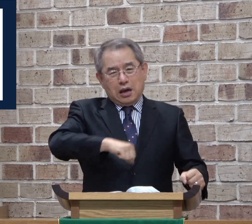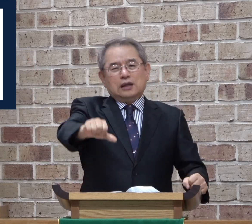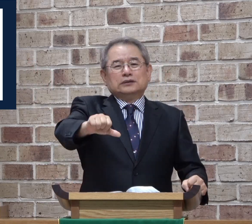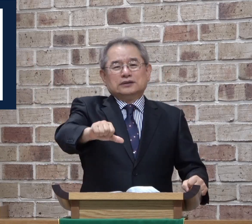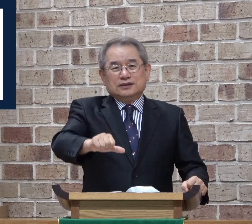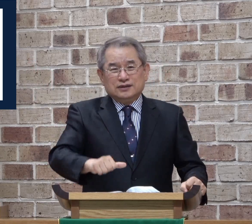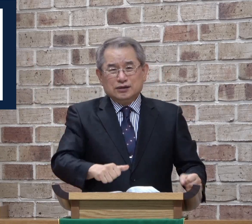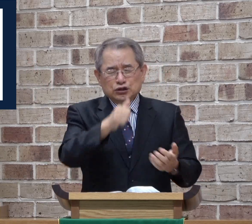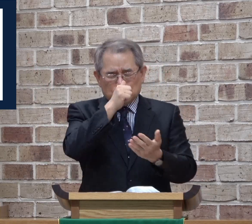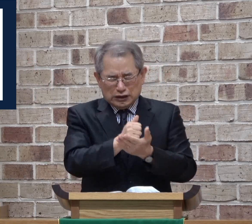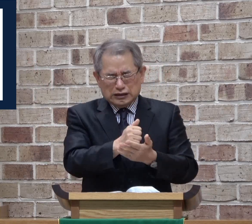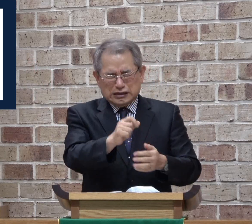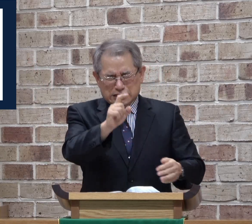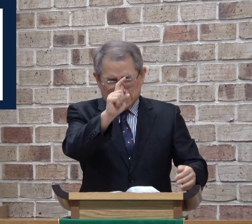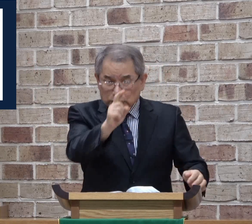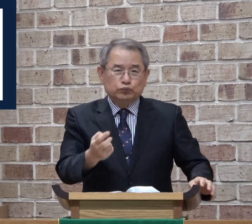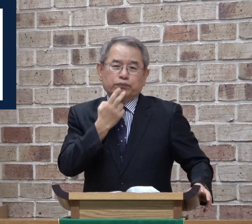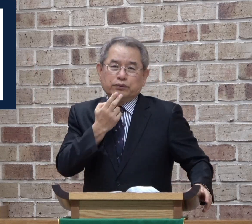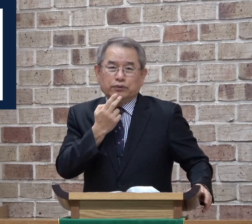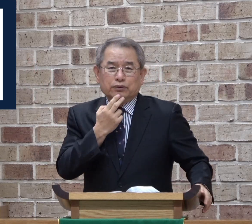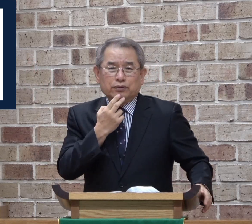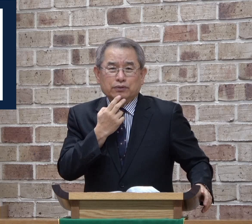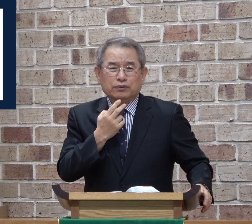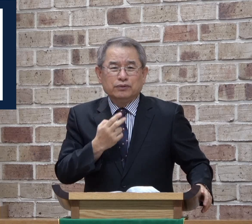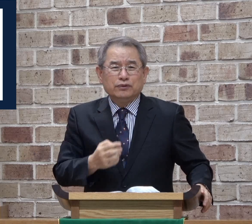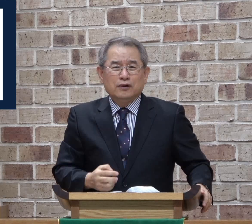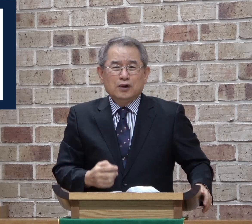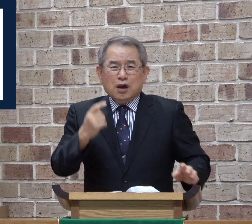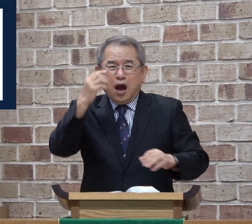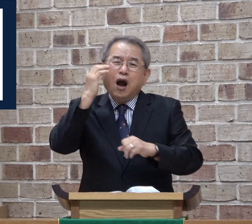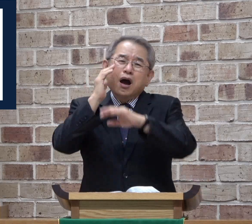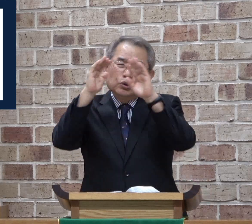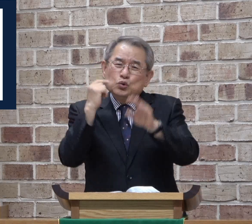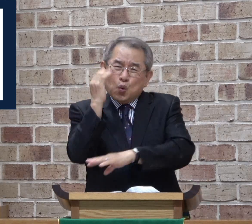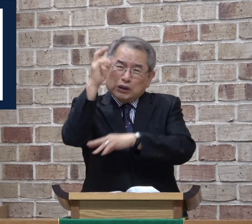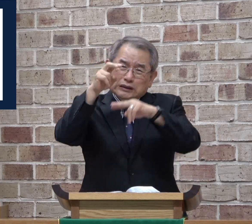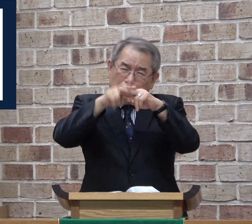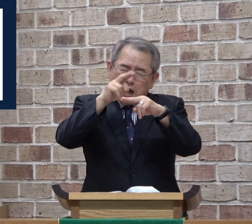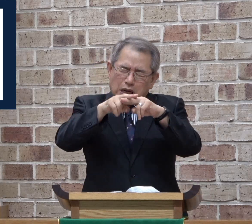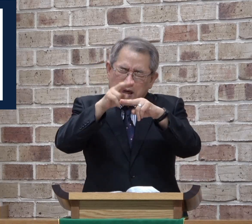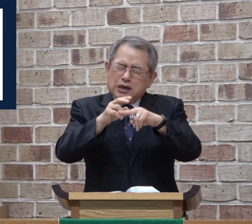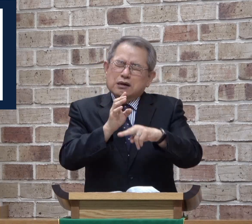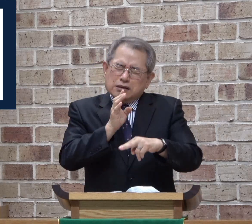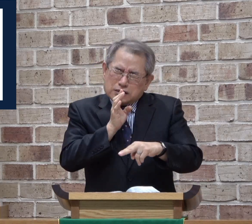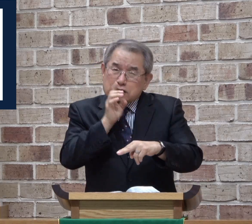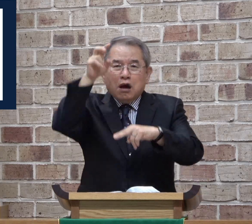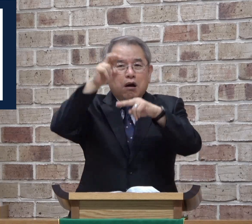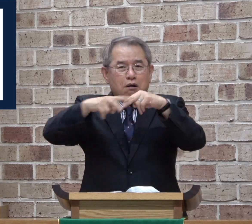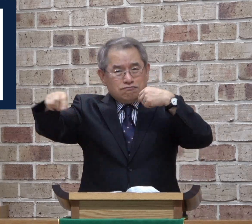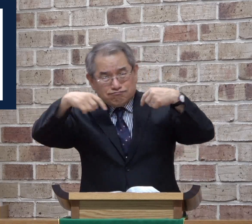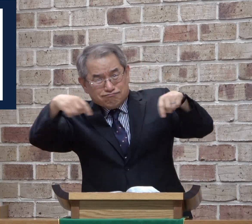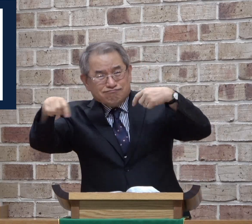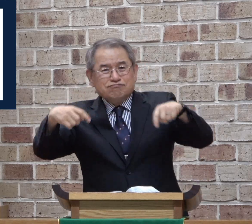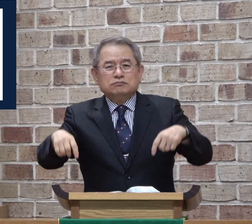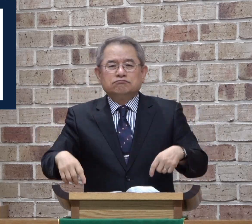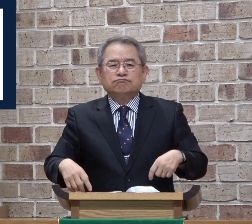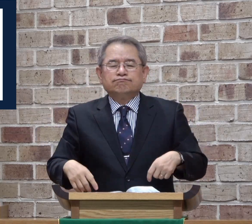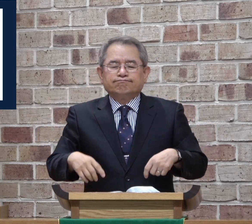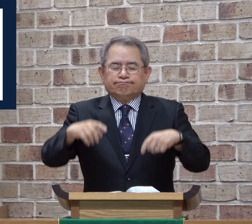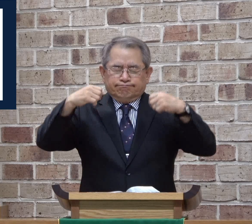예수님은 하나님의 아들입니다. 죄가 하나도 없으신 분입니다. 하늘의 영광의 보좌에 앉아 계셔서